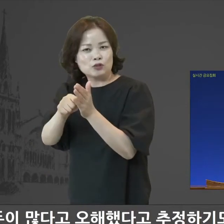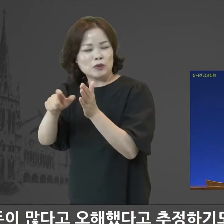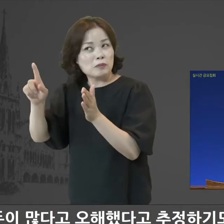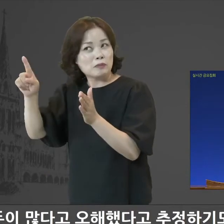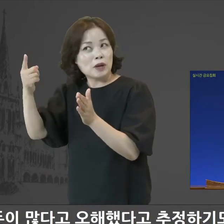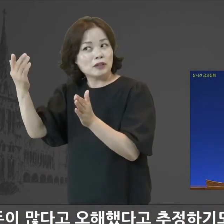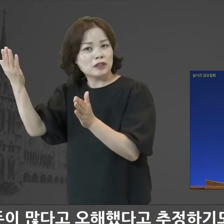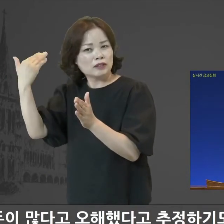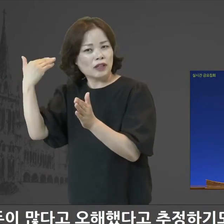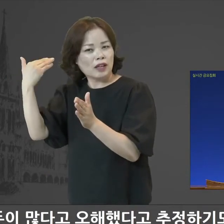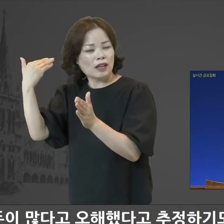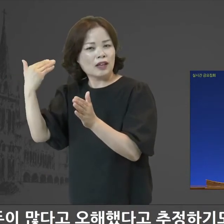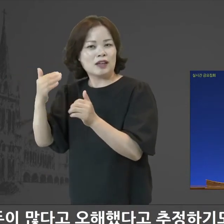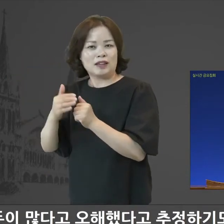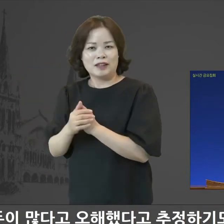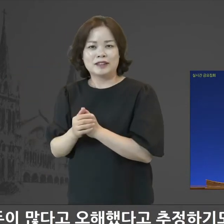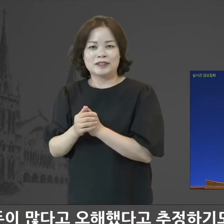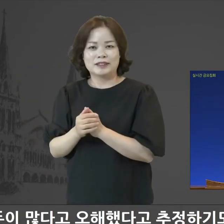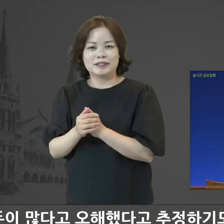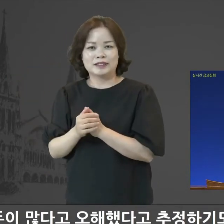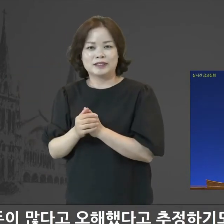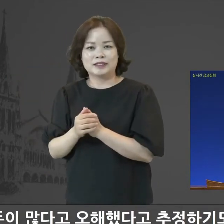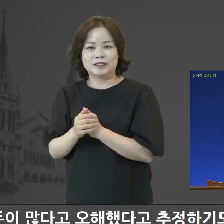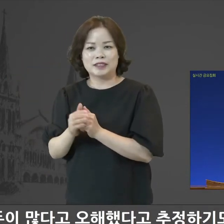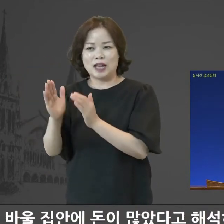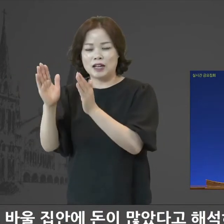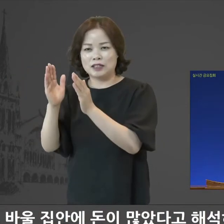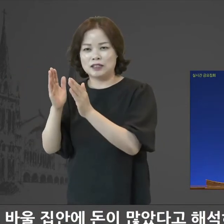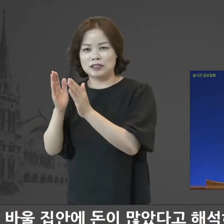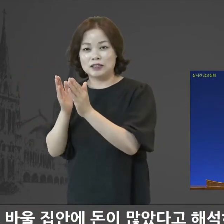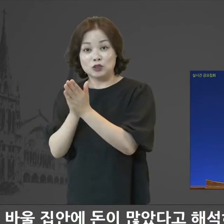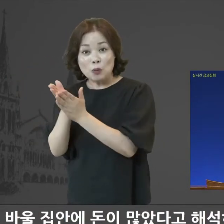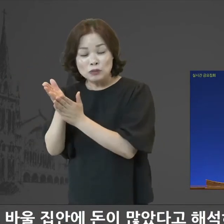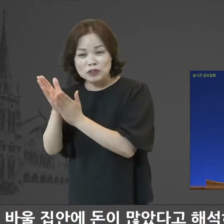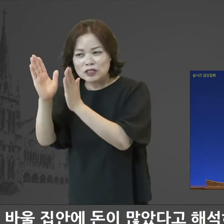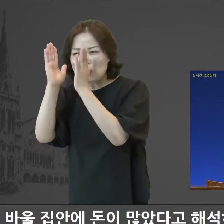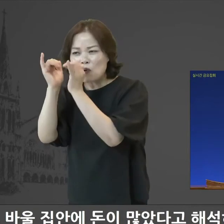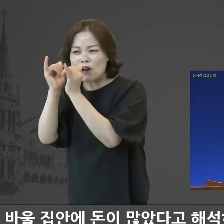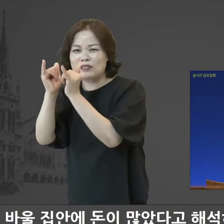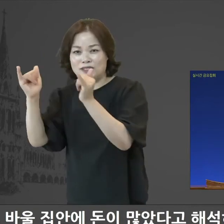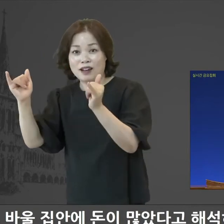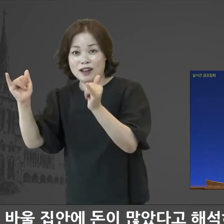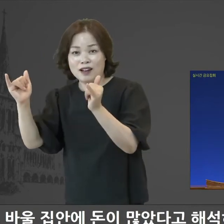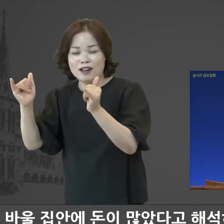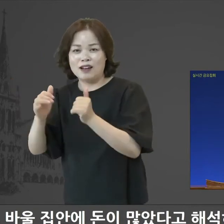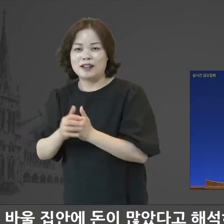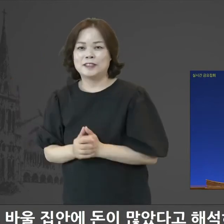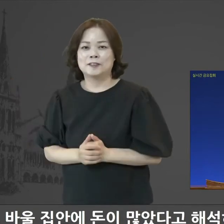100년 전 이상 전에 이 분야에 아주 그 당시에는 굉장한